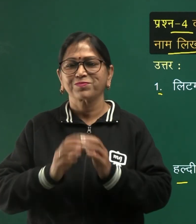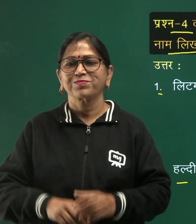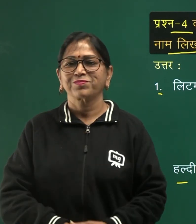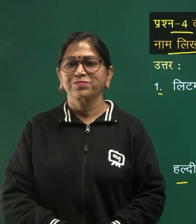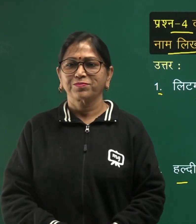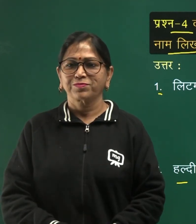dhanyvad